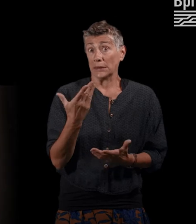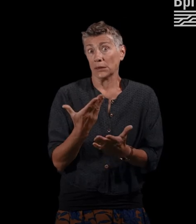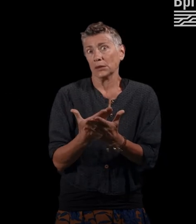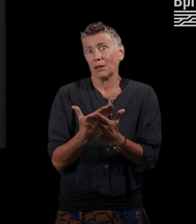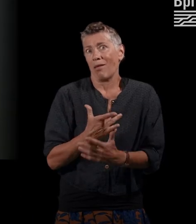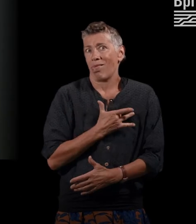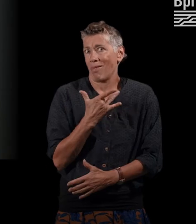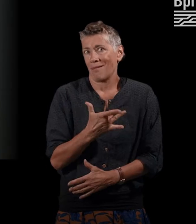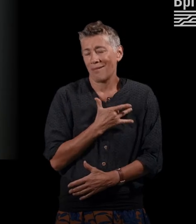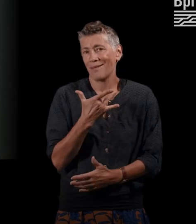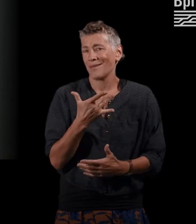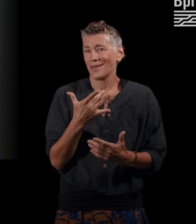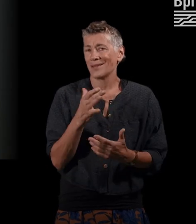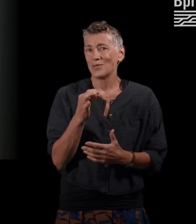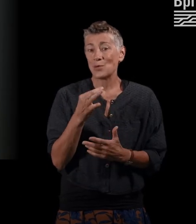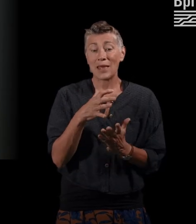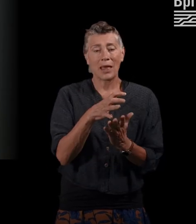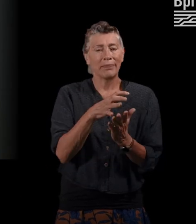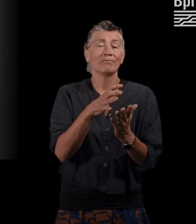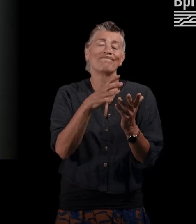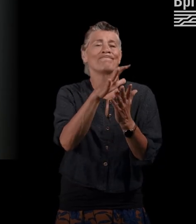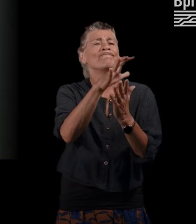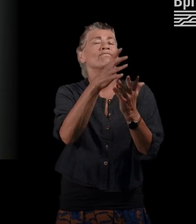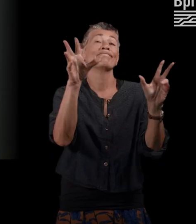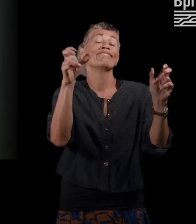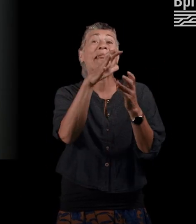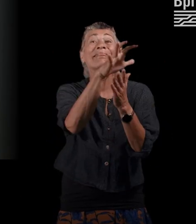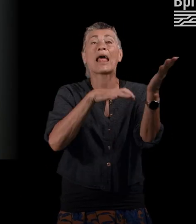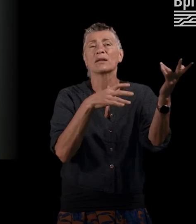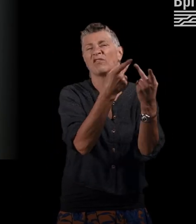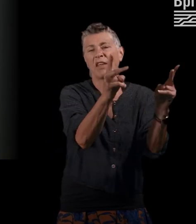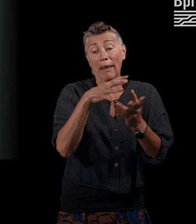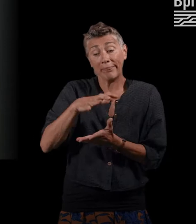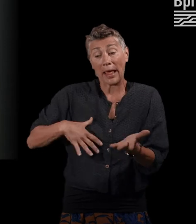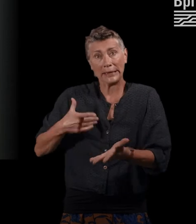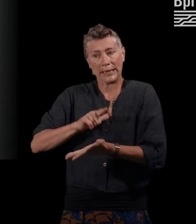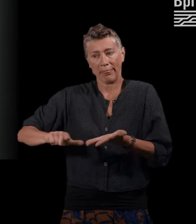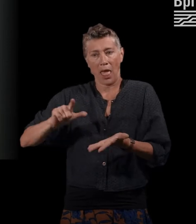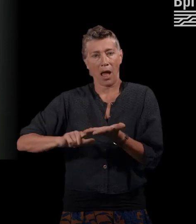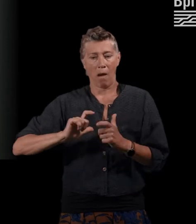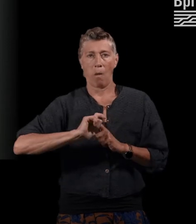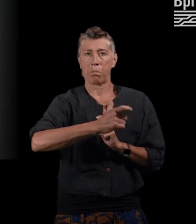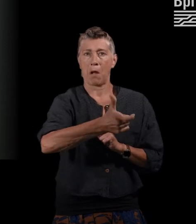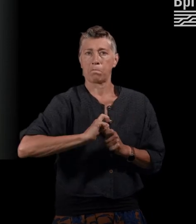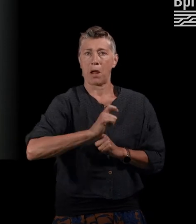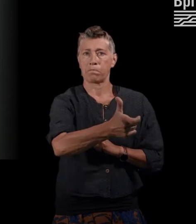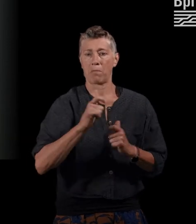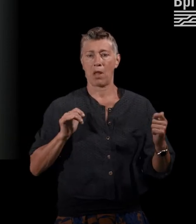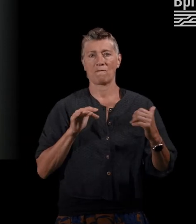Oui, mais c'est ce qui m'intéresse en fait. C'est la manière dont le texte urbain et le texte littéraire se répondent et se modifient l'un l'autre